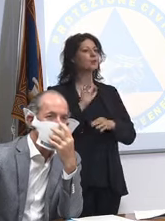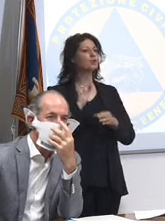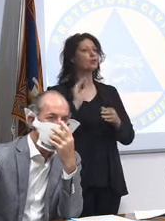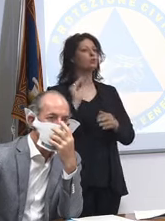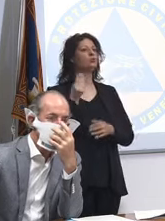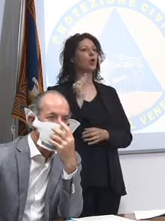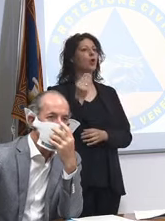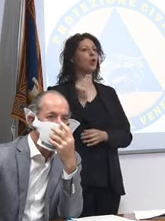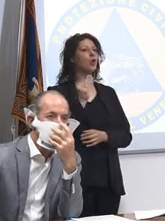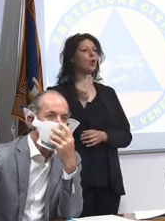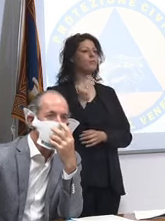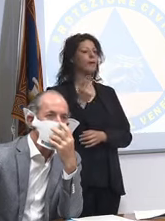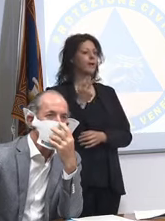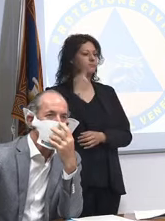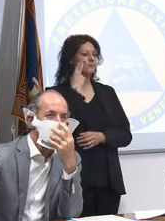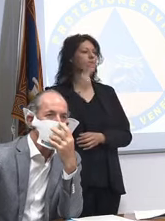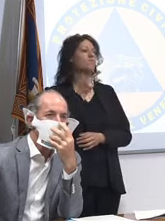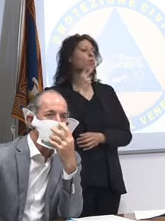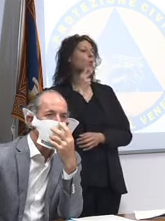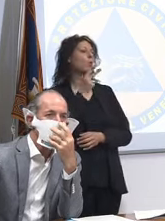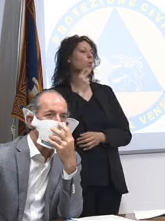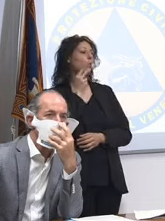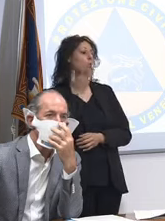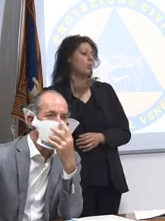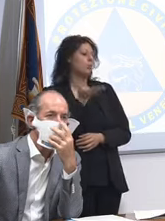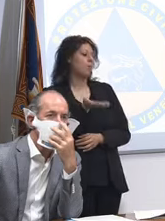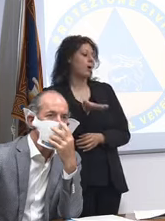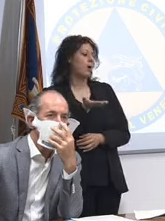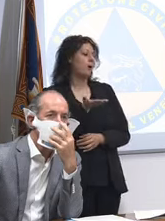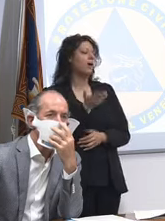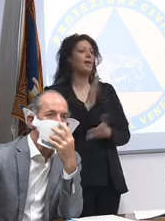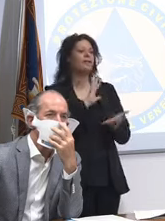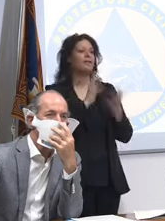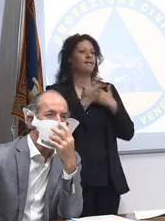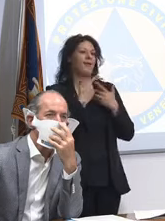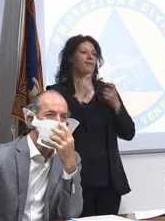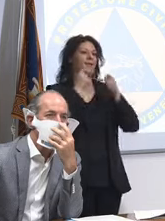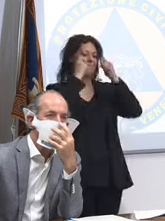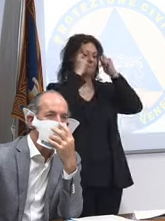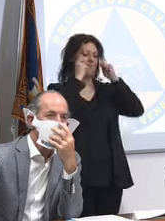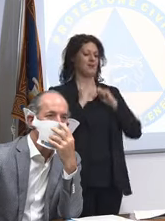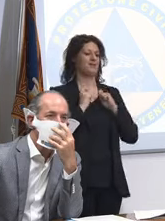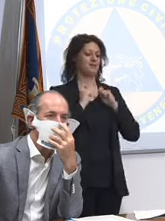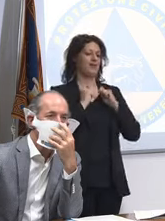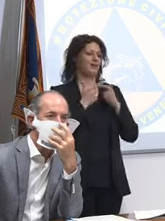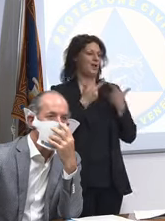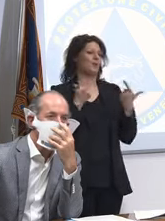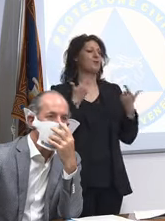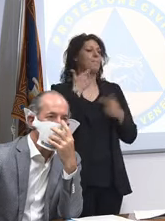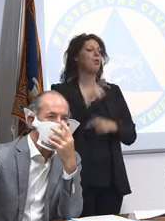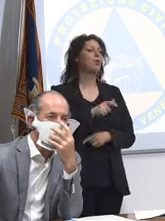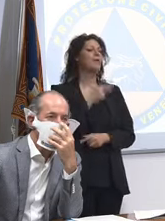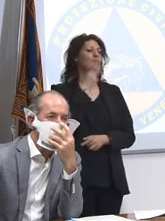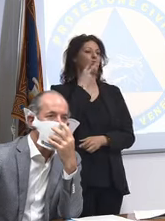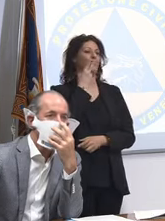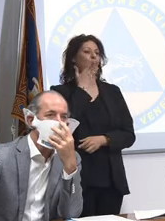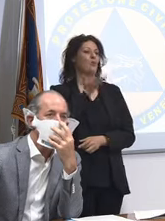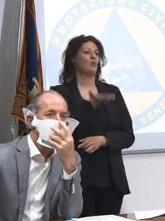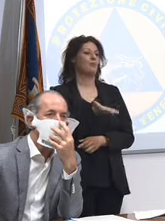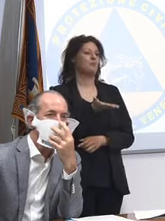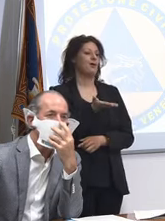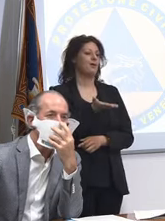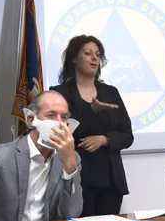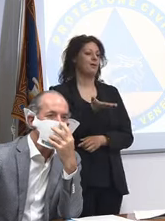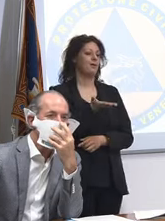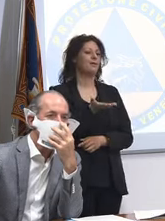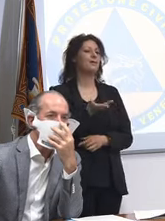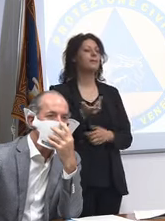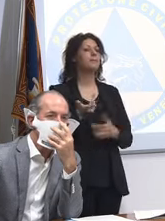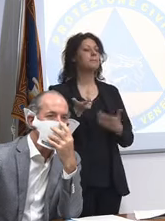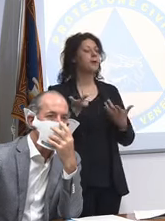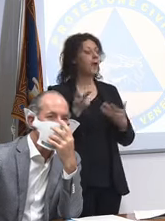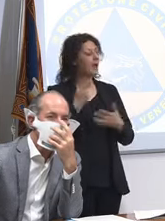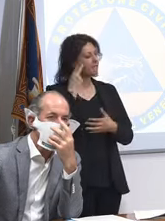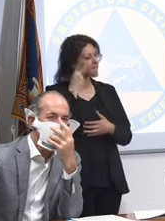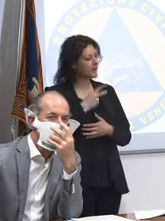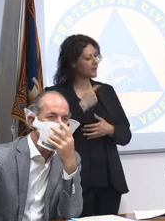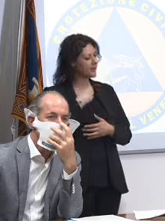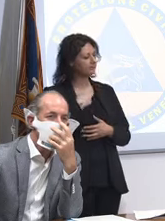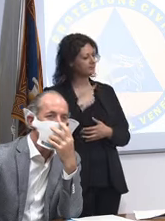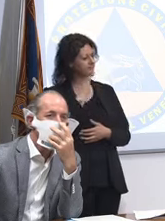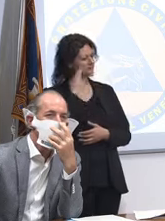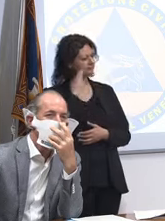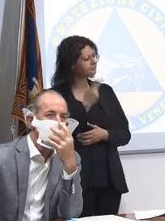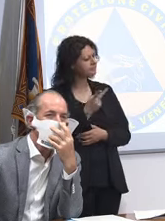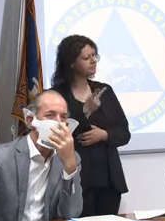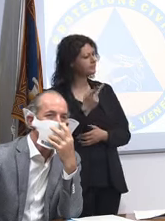adulto fuma, quello era un escamotage, quindi la mascherina era inesistente. Però quello che più che altro mi ha colpito e non